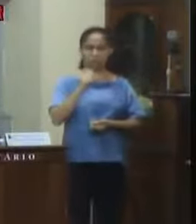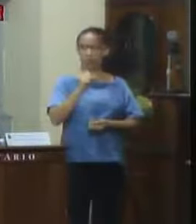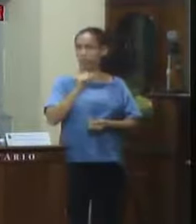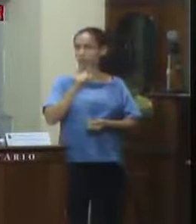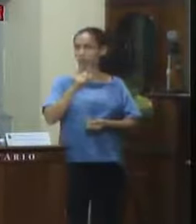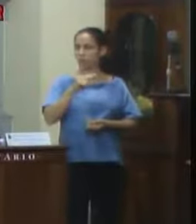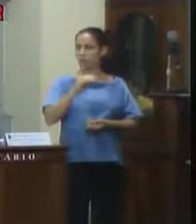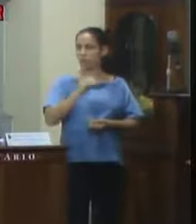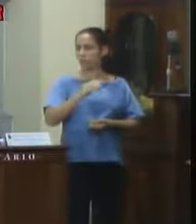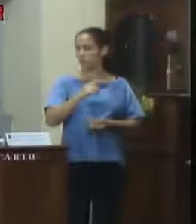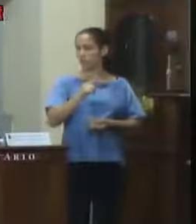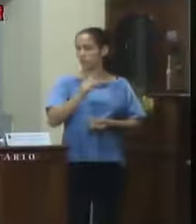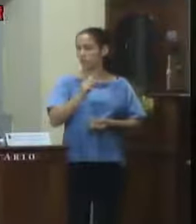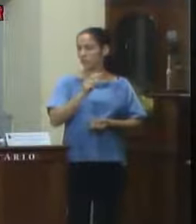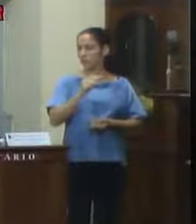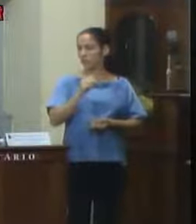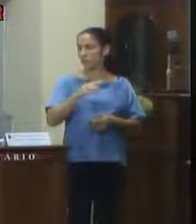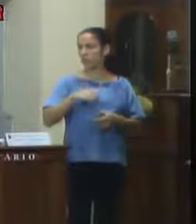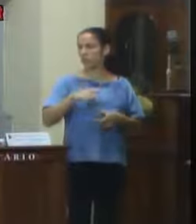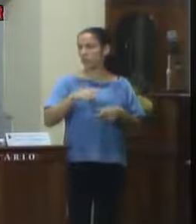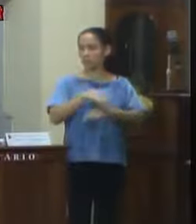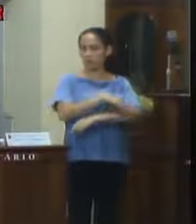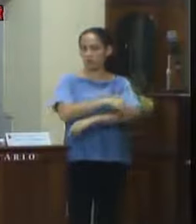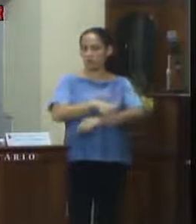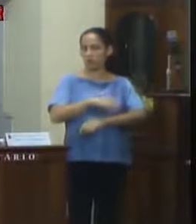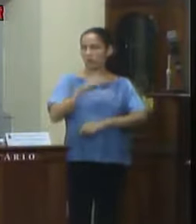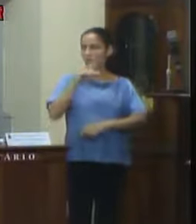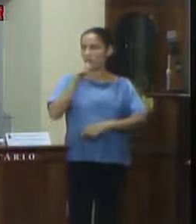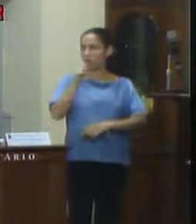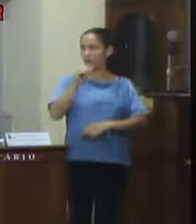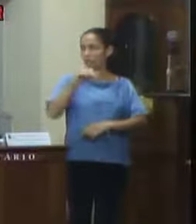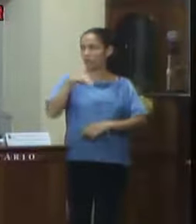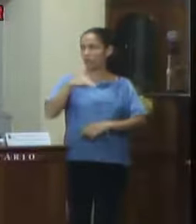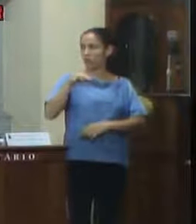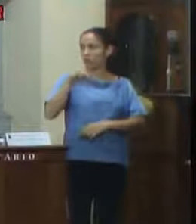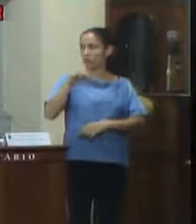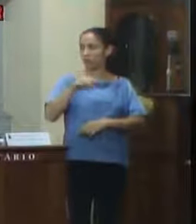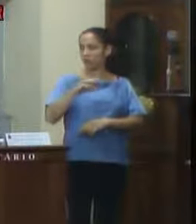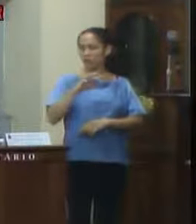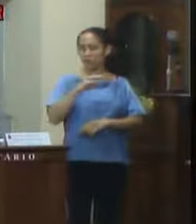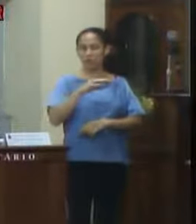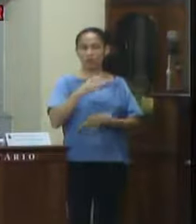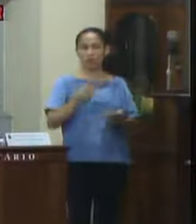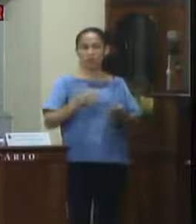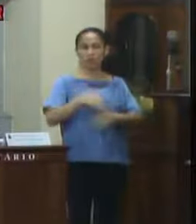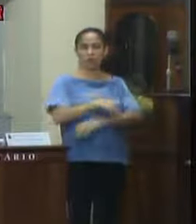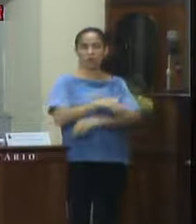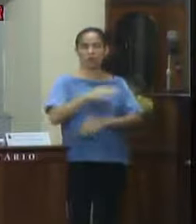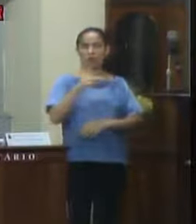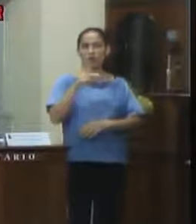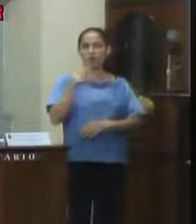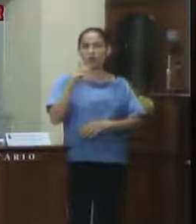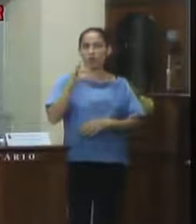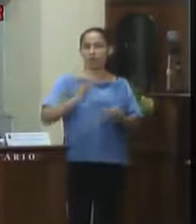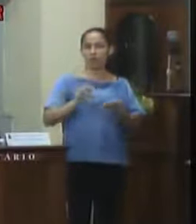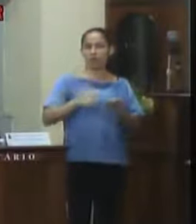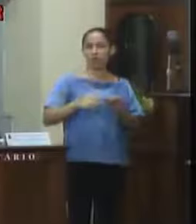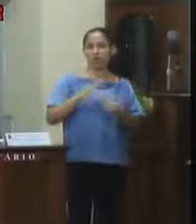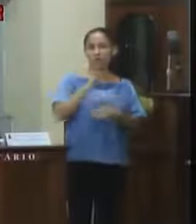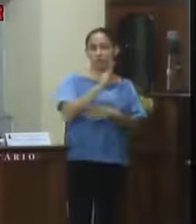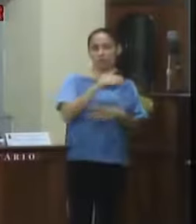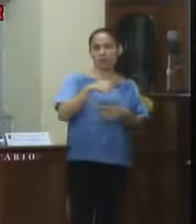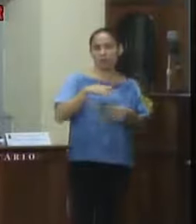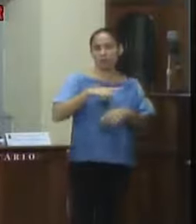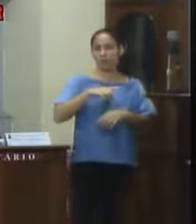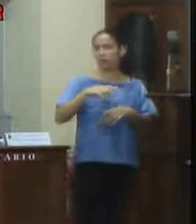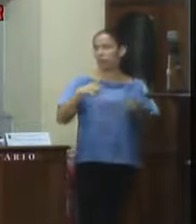Graça. Atribui o nome de Rua Raimundo Fernandes Caixeiro à atual Rua Projetada B, localizada na Zona